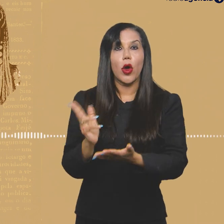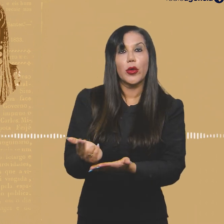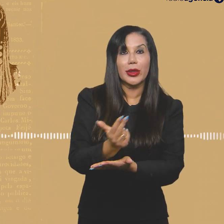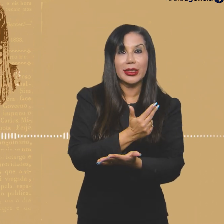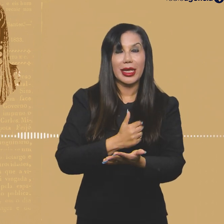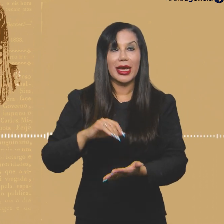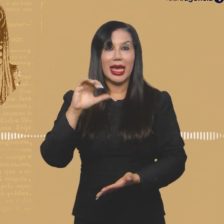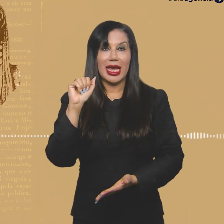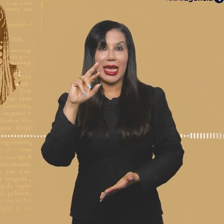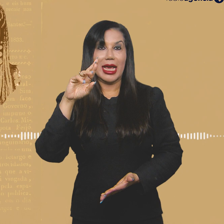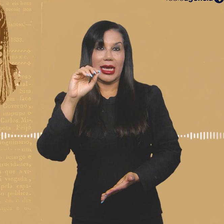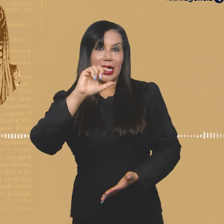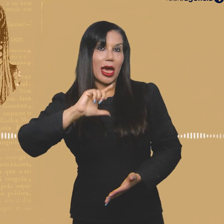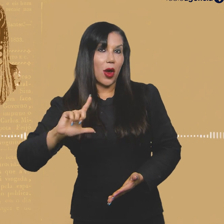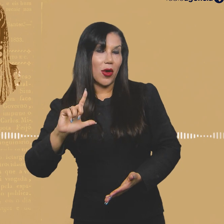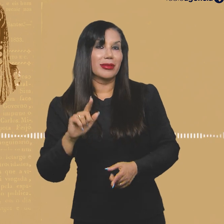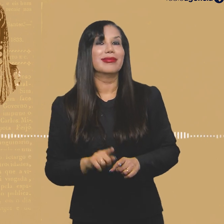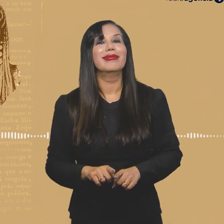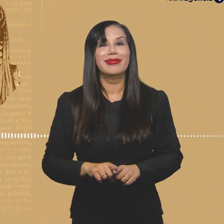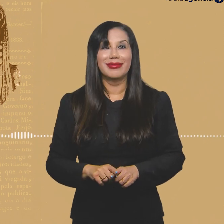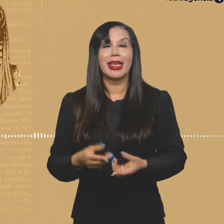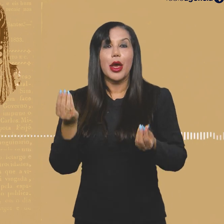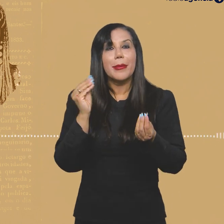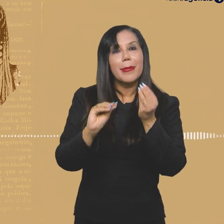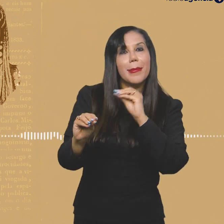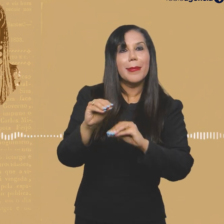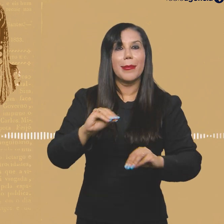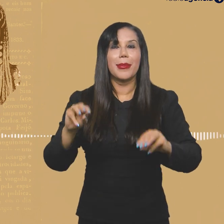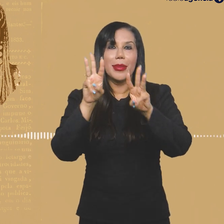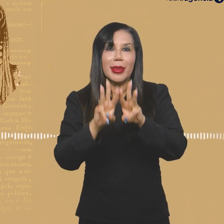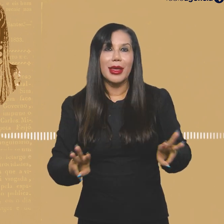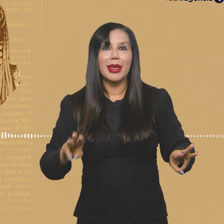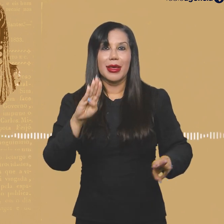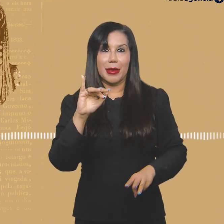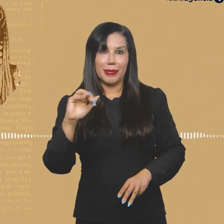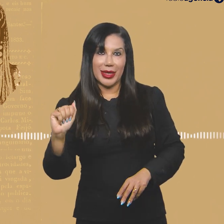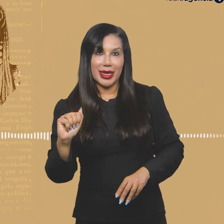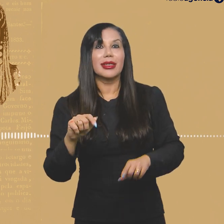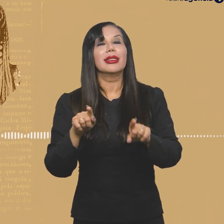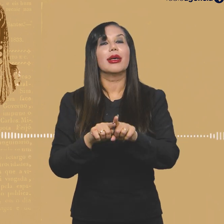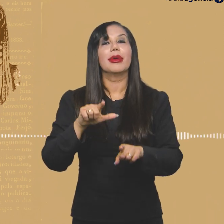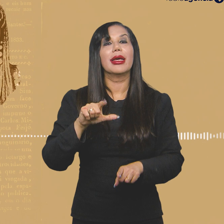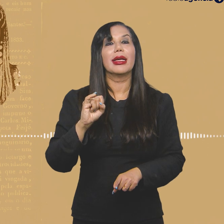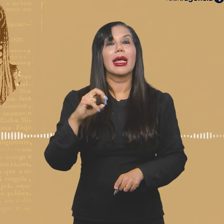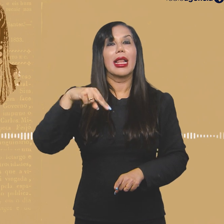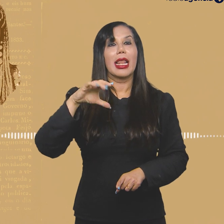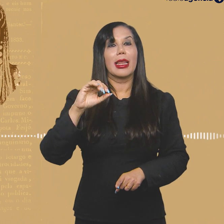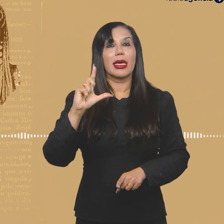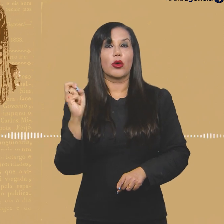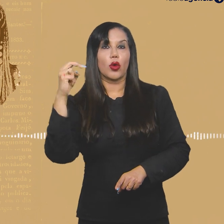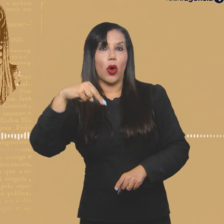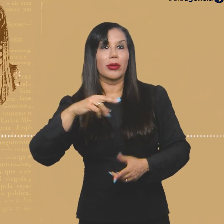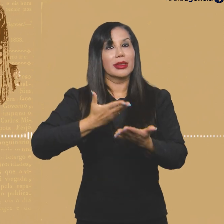identidade visual e design foram feitos por Caroline Ramos. Implementação na web Beatriz Arcoverde e Lincoln